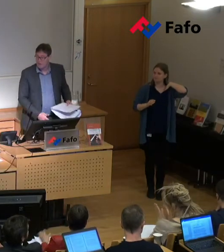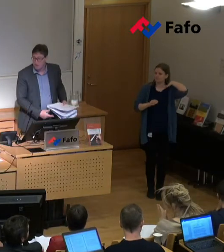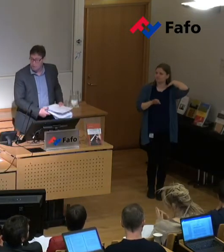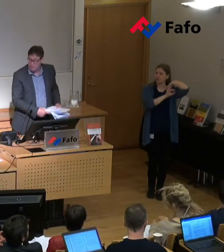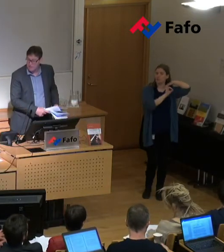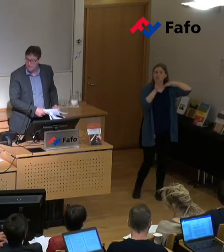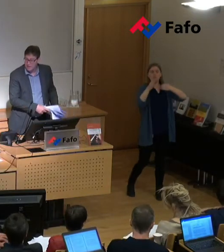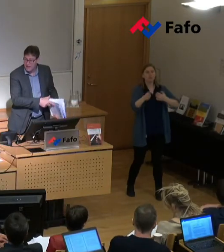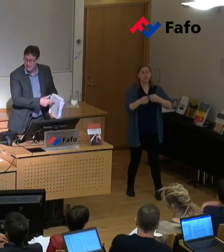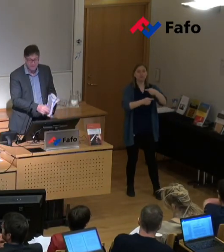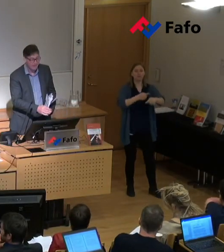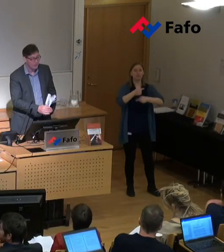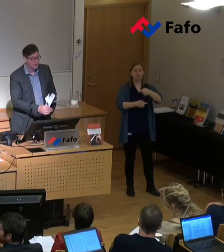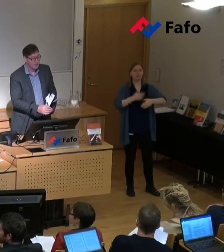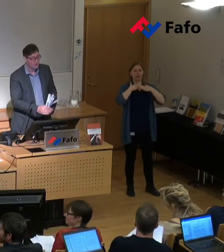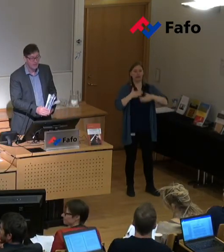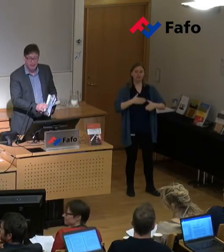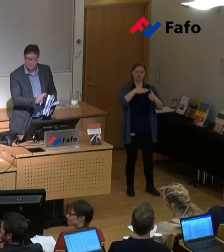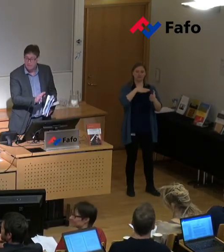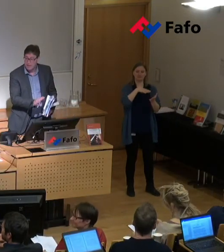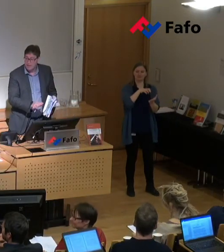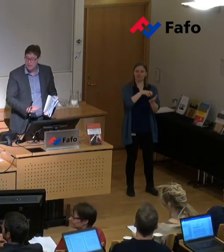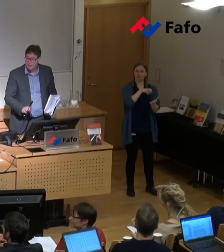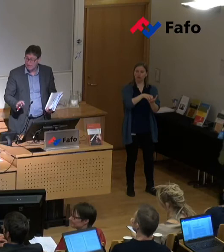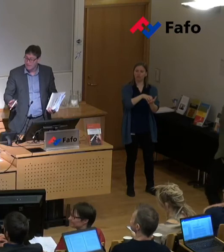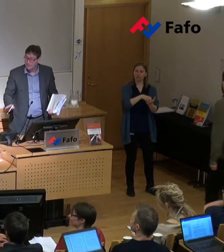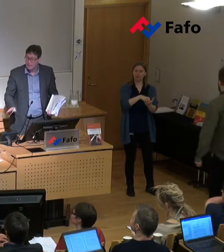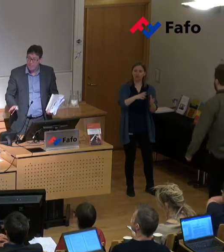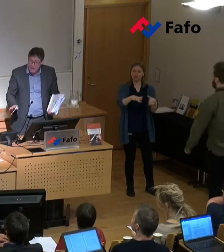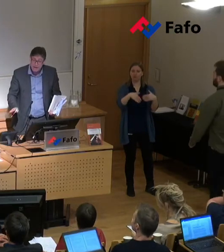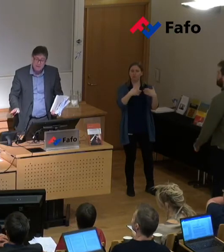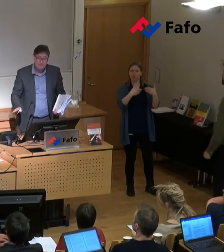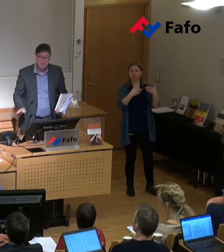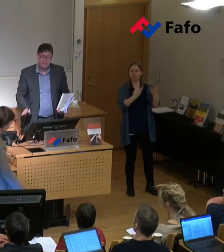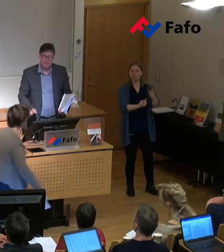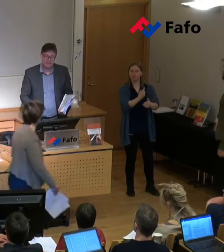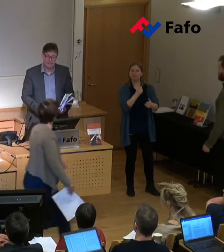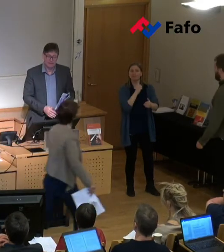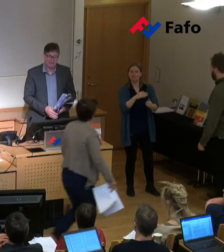Tusen takk. Da går vi videre til helsedirektoratet, og det blir jo anledning til å si mer.